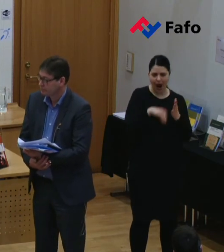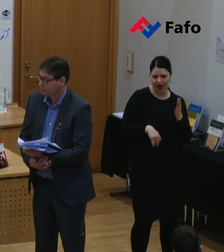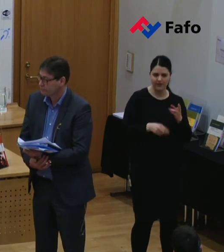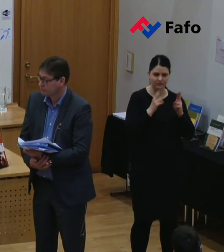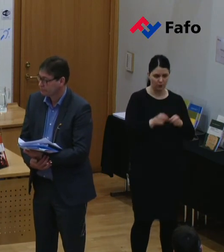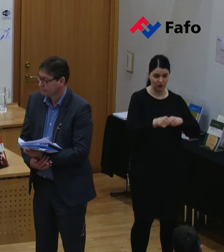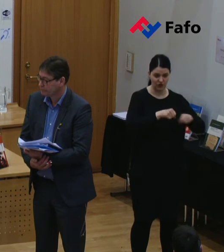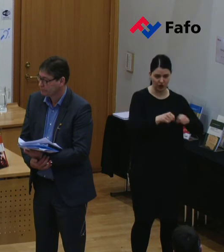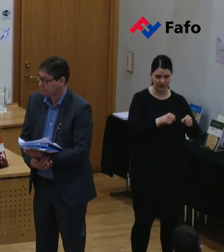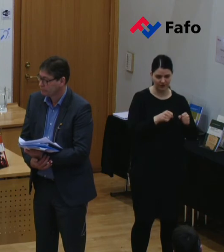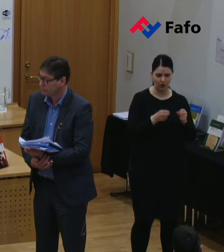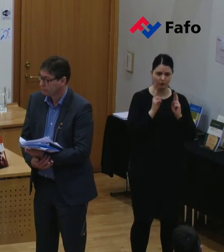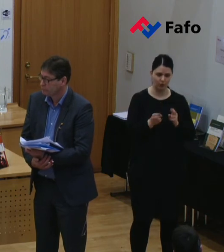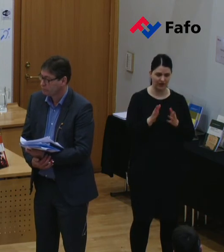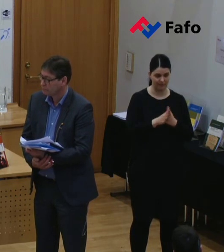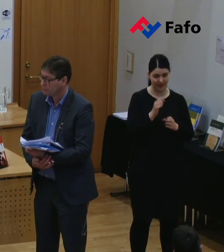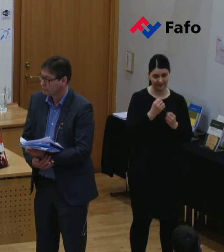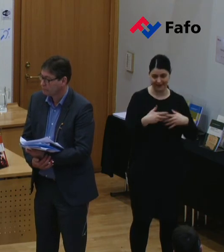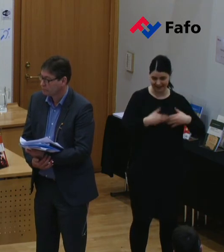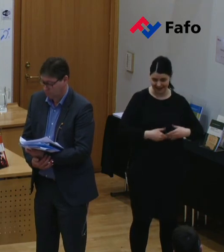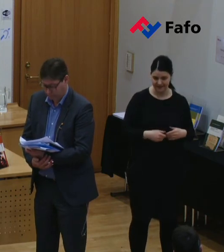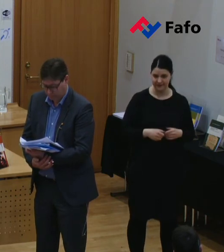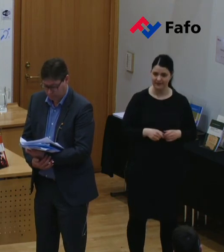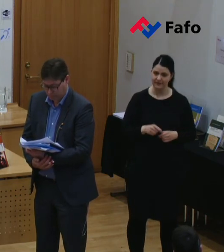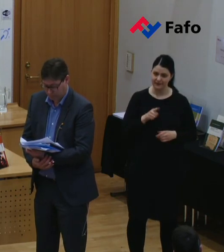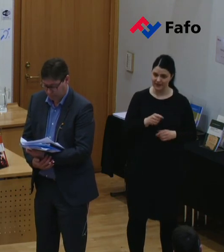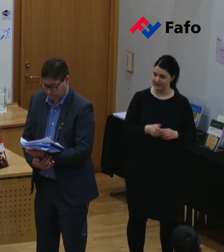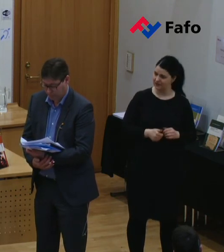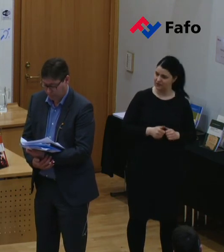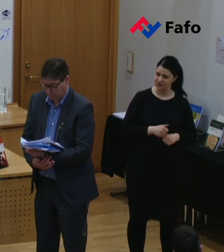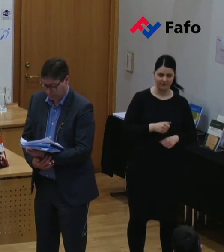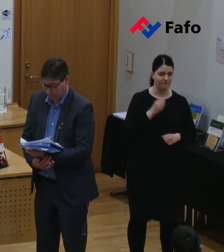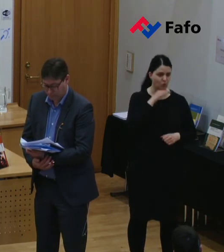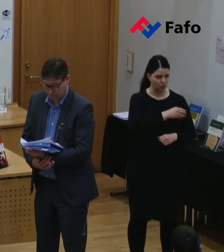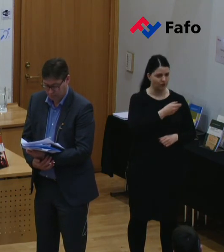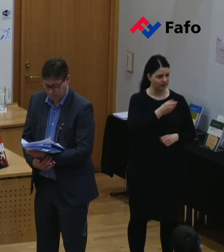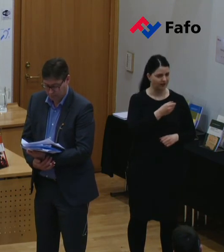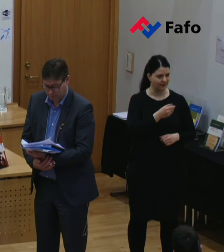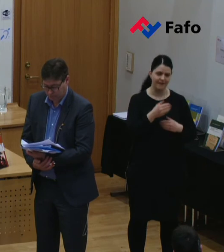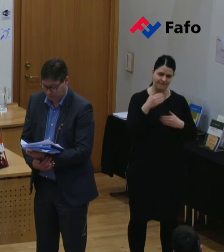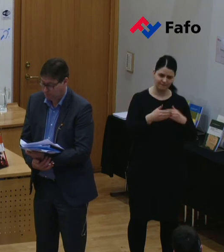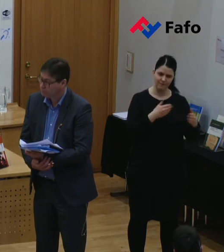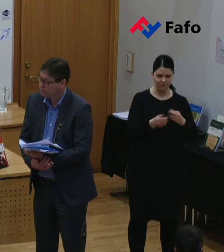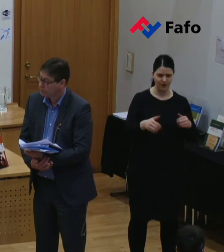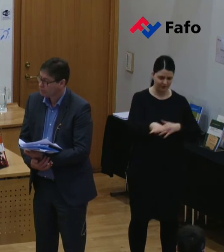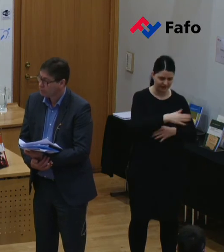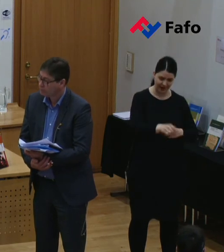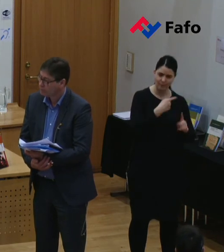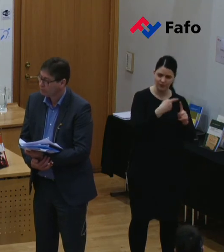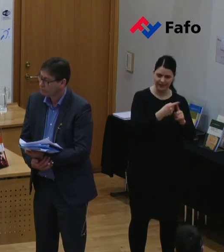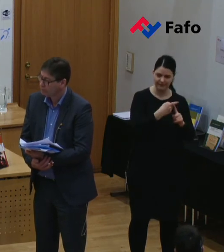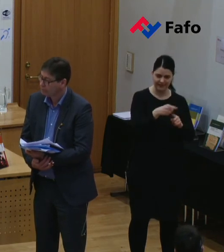er brukermedvirkning. Det er veldig stor ivrighet, eller altså folk, fagfeltet er veldig positive til